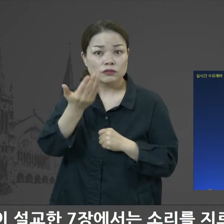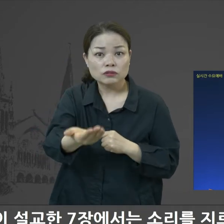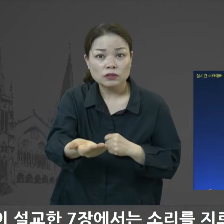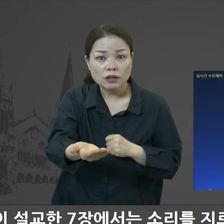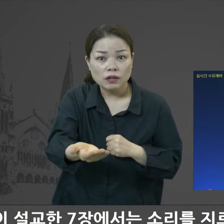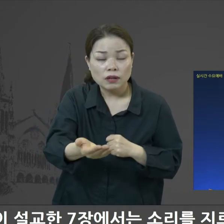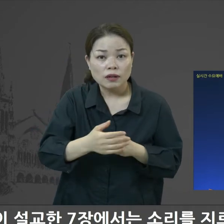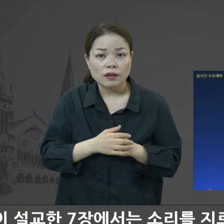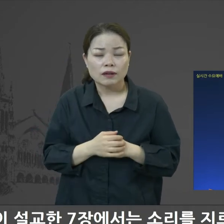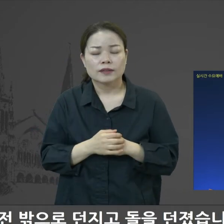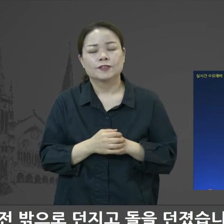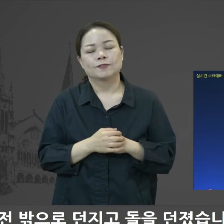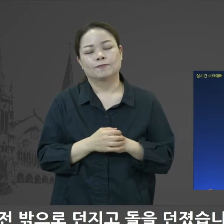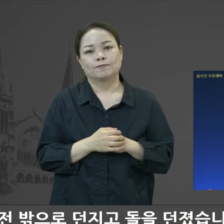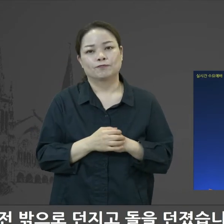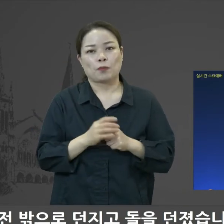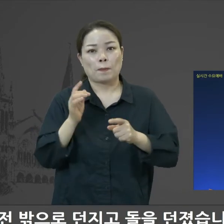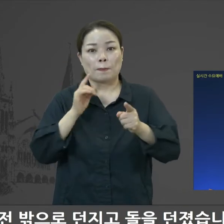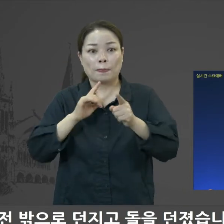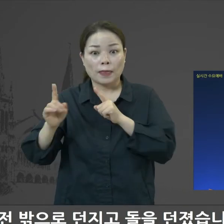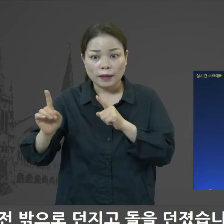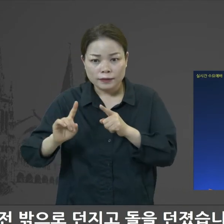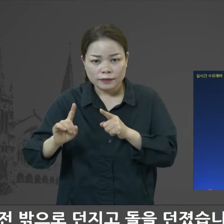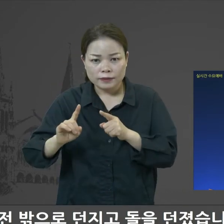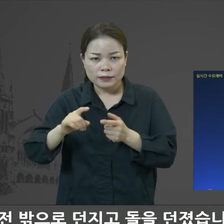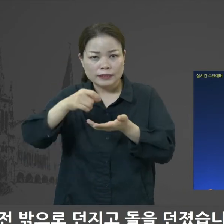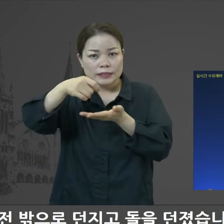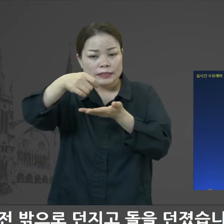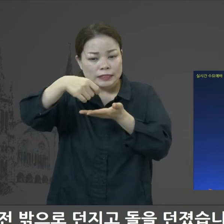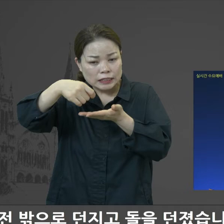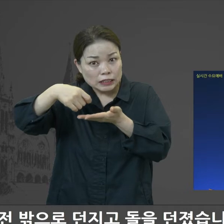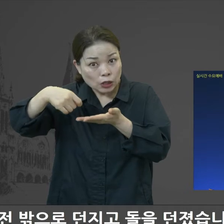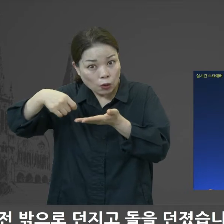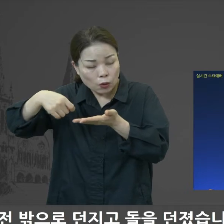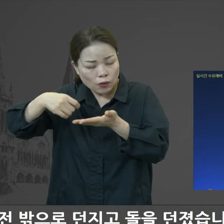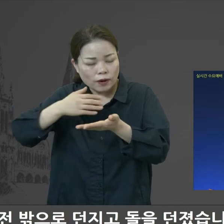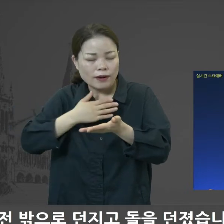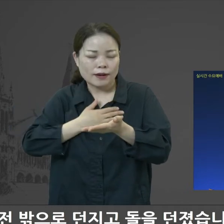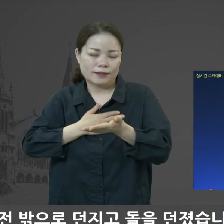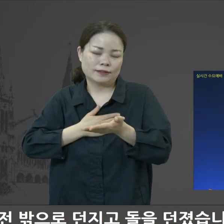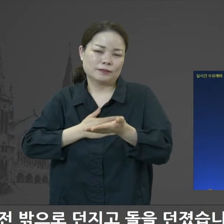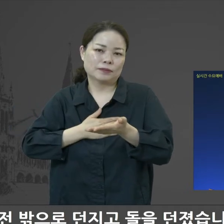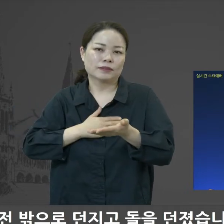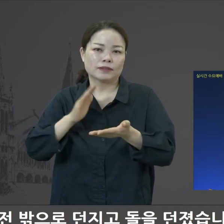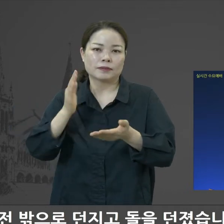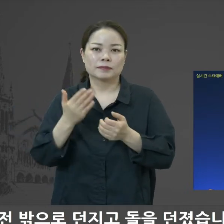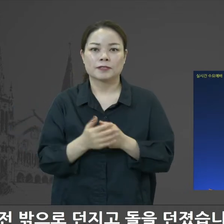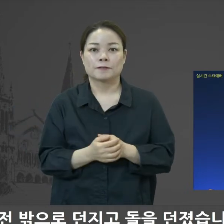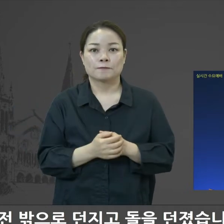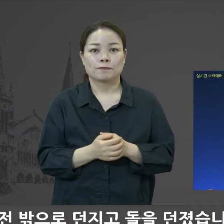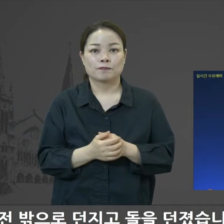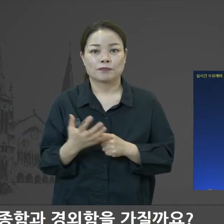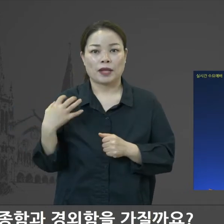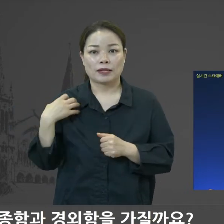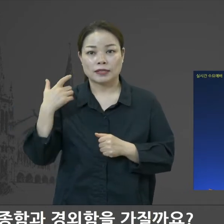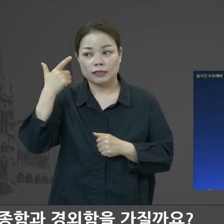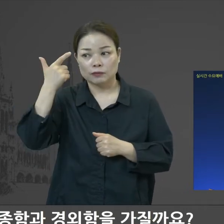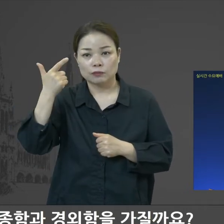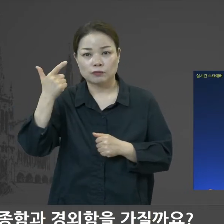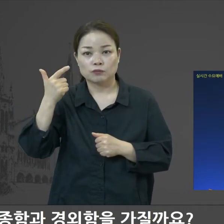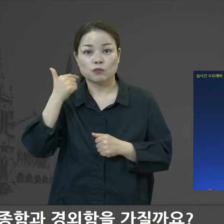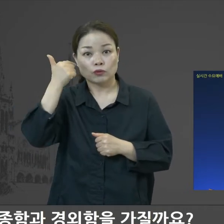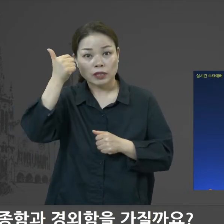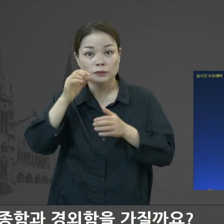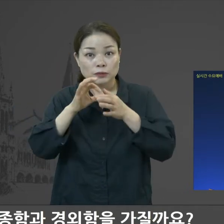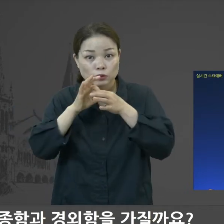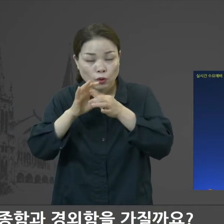하면? 그것은 말씀이 어떻게 기록된지를 아시면 됩니다. 담임 목사님 통하여서 정말 많이